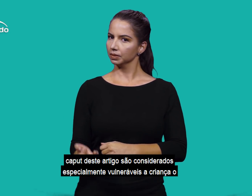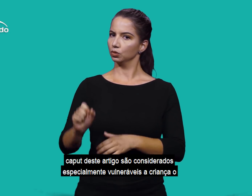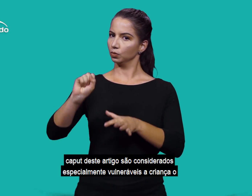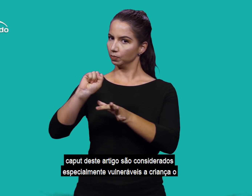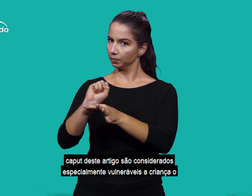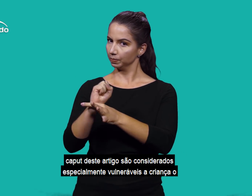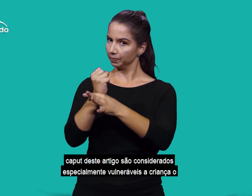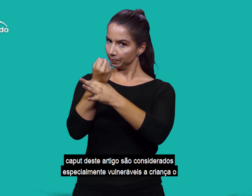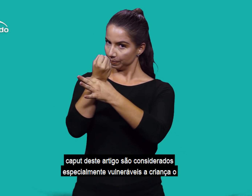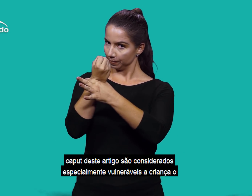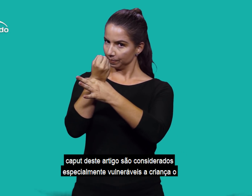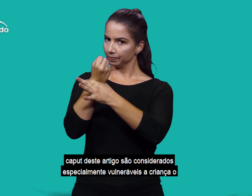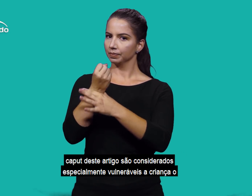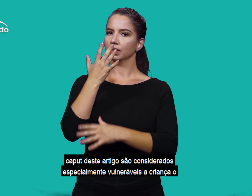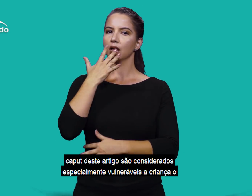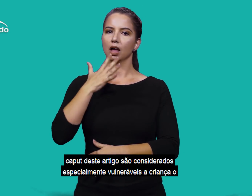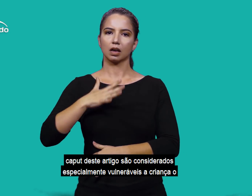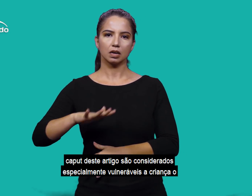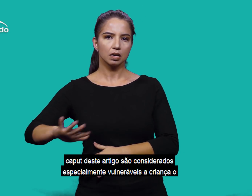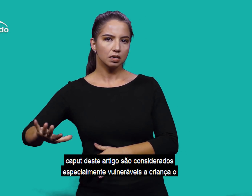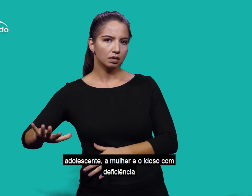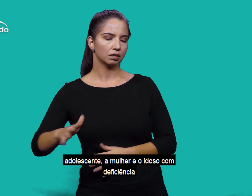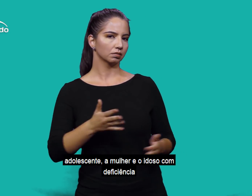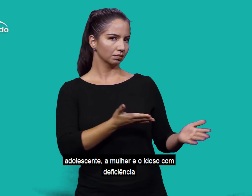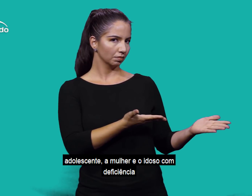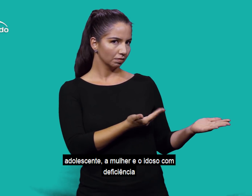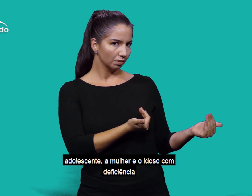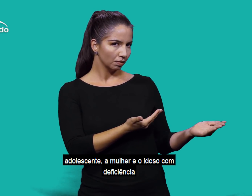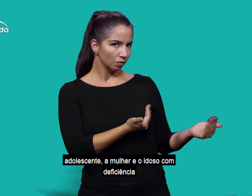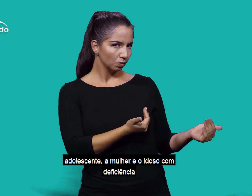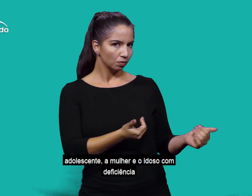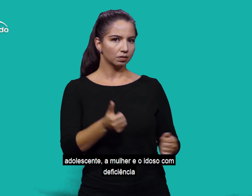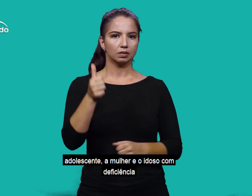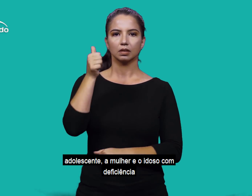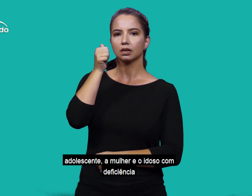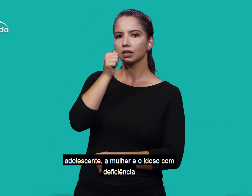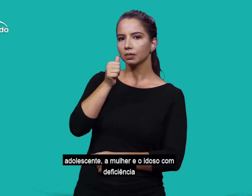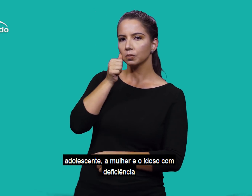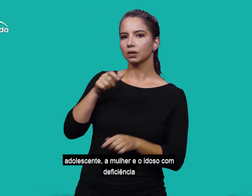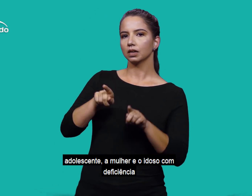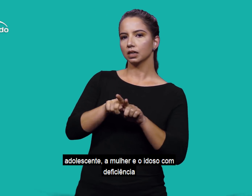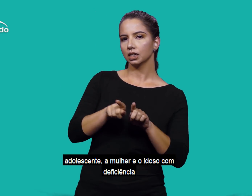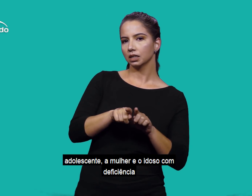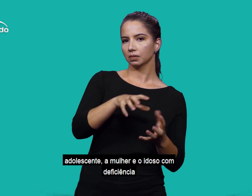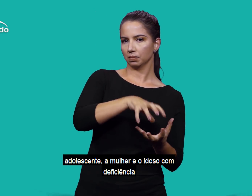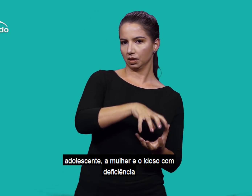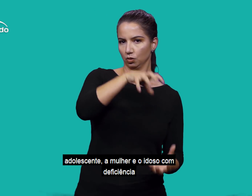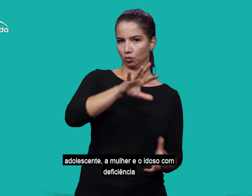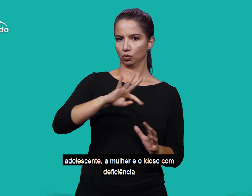vulneráveis à criança ou adolescente à mulher e o idoso com deficiência